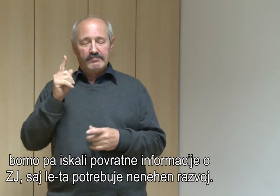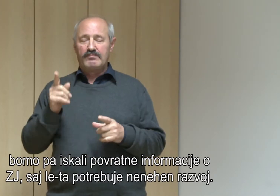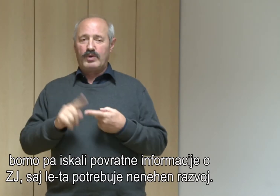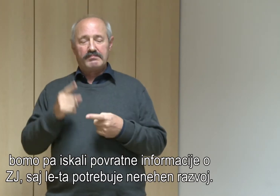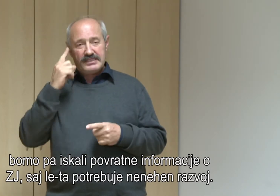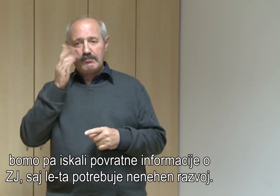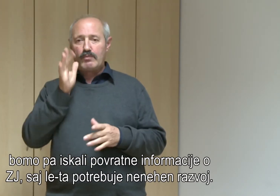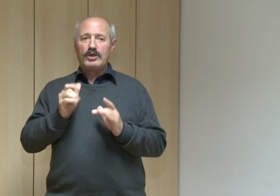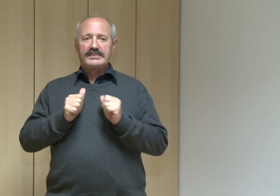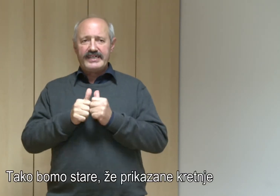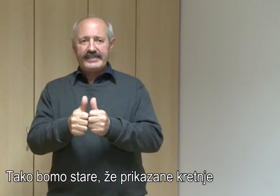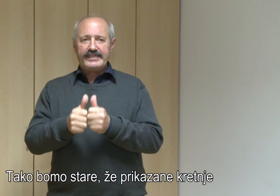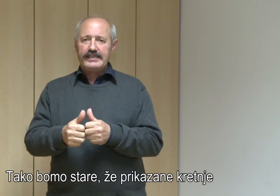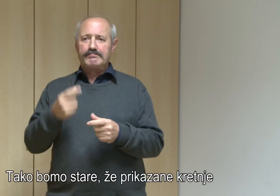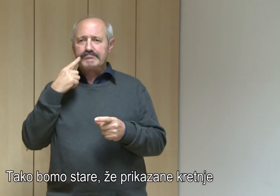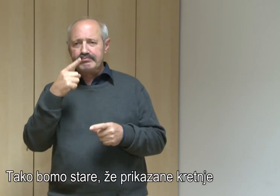paraduje, mislim, bomo